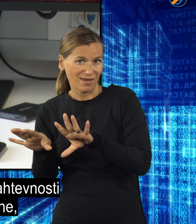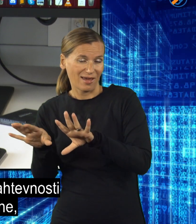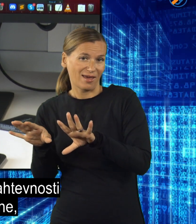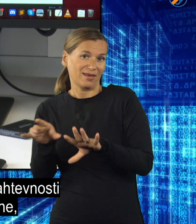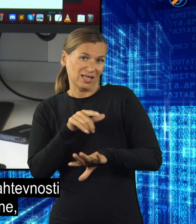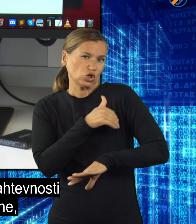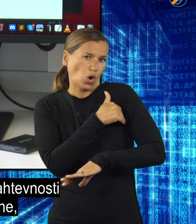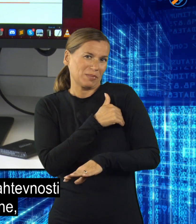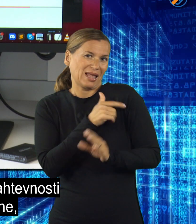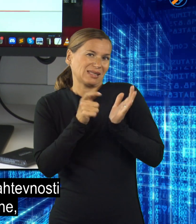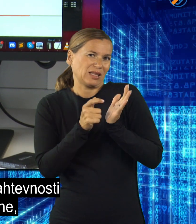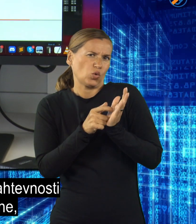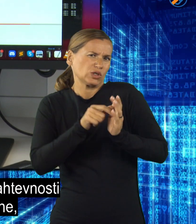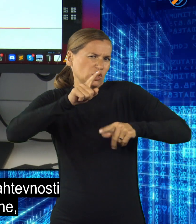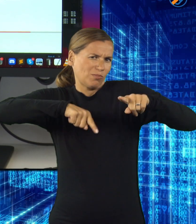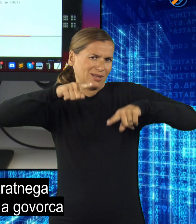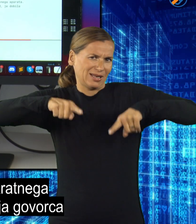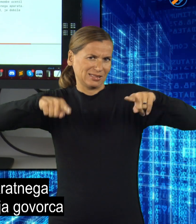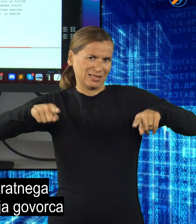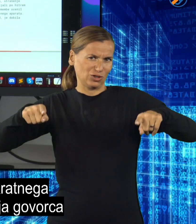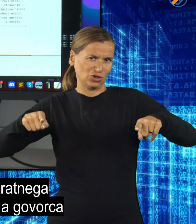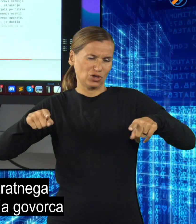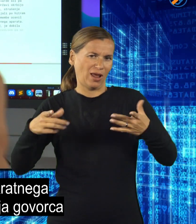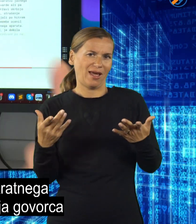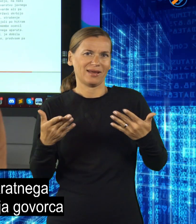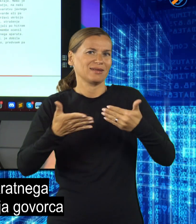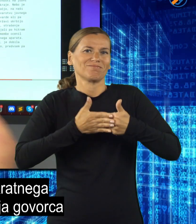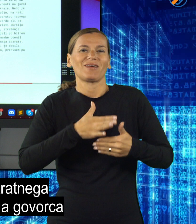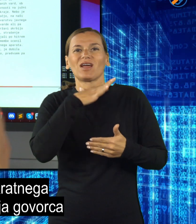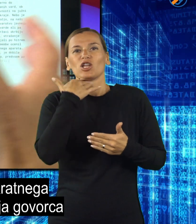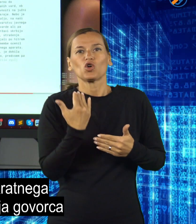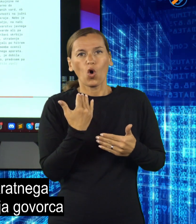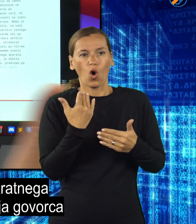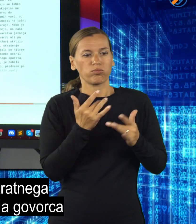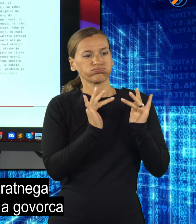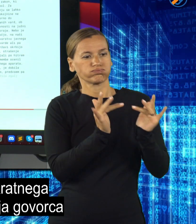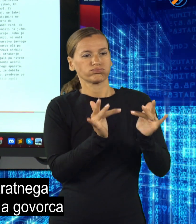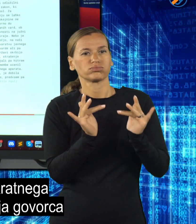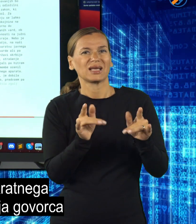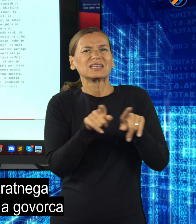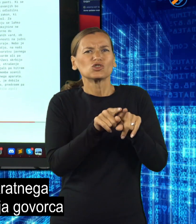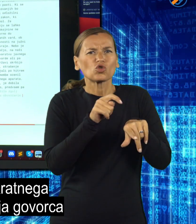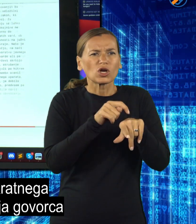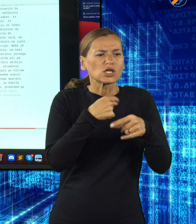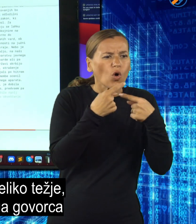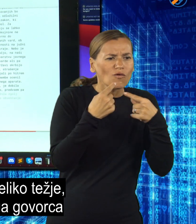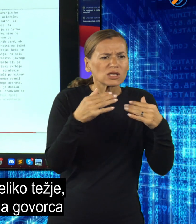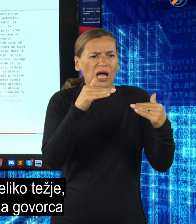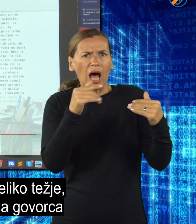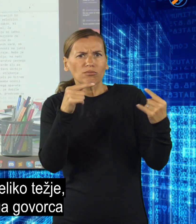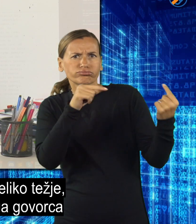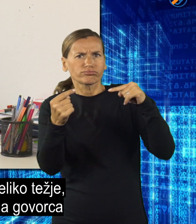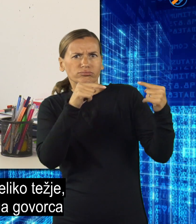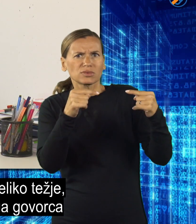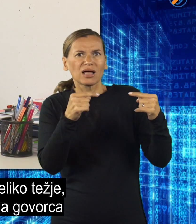so stopnje zahtevnosti zelo različne, kjer je veliko hkratnega govora, prekrivanja govorca in je